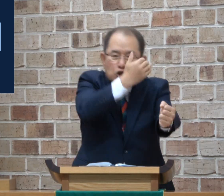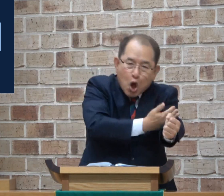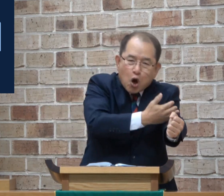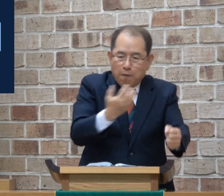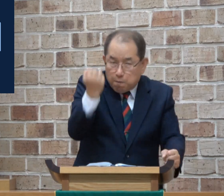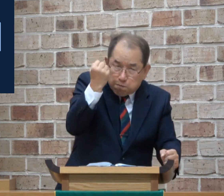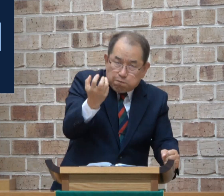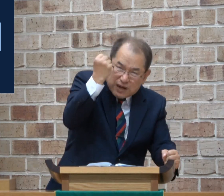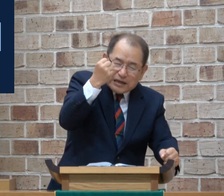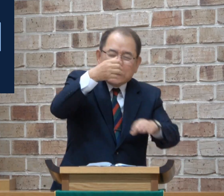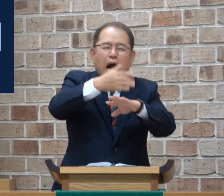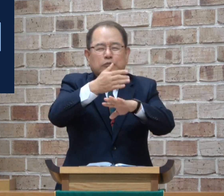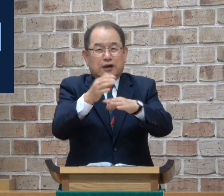보겠습니다. 존재는